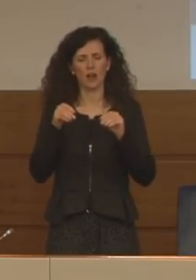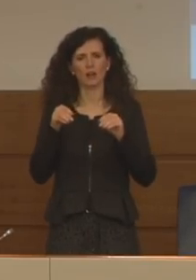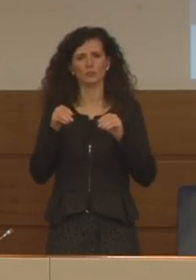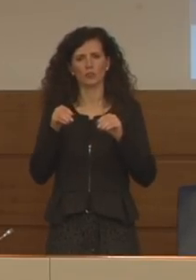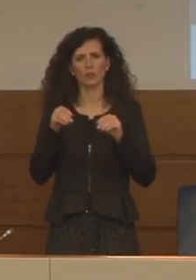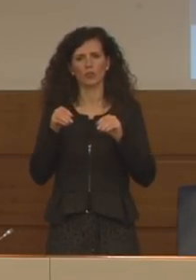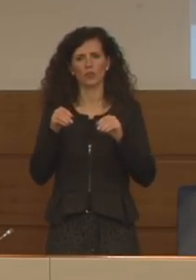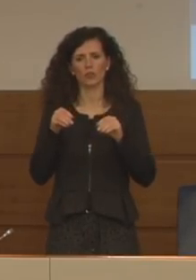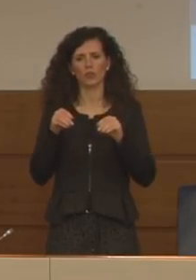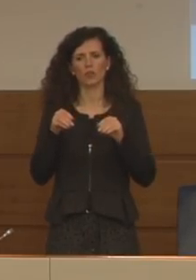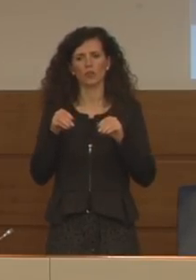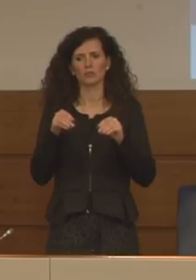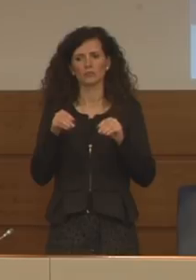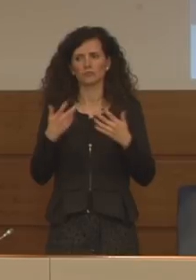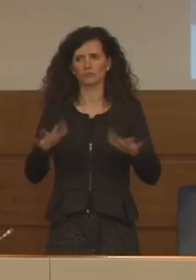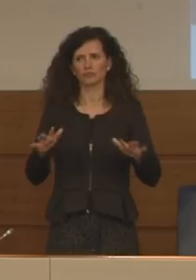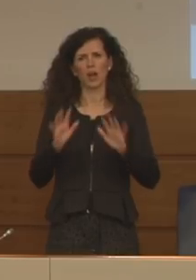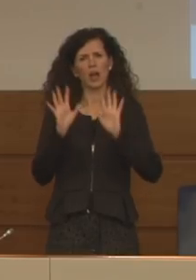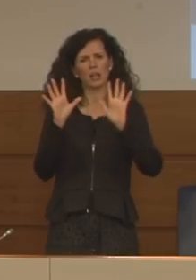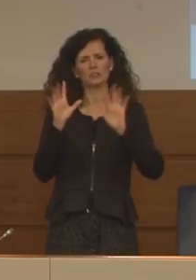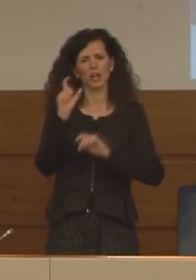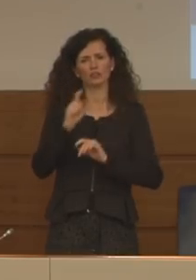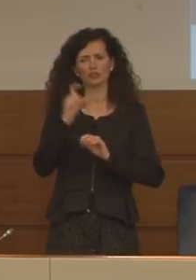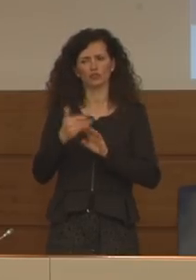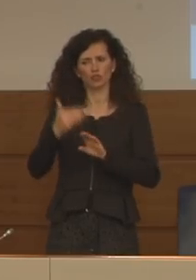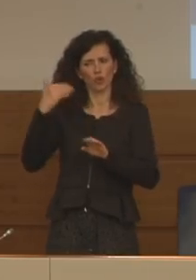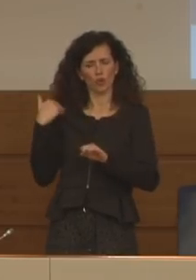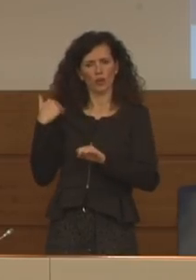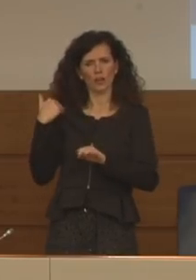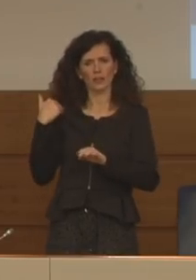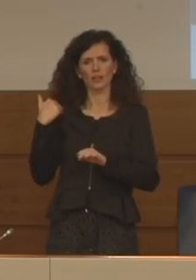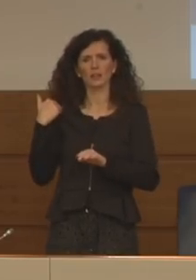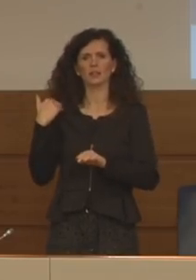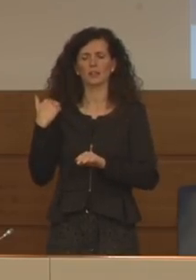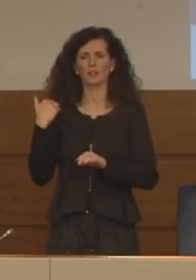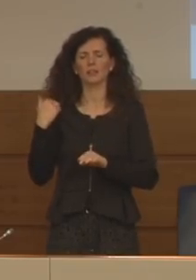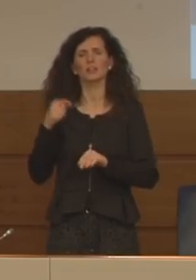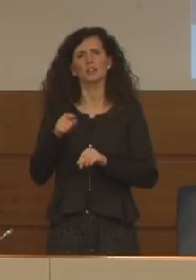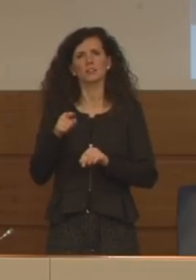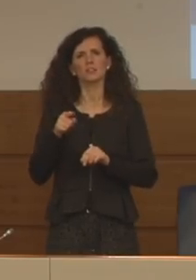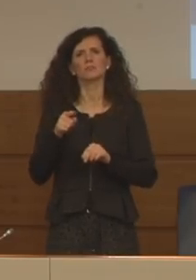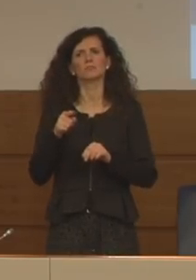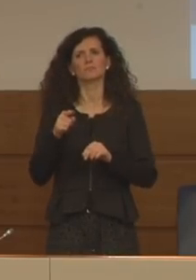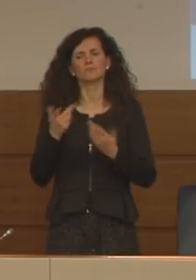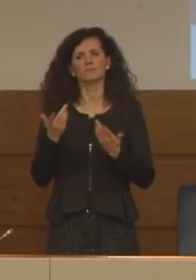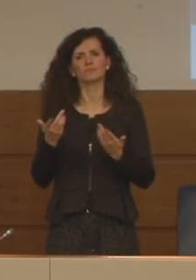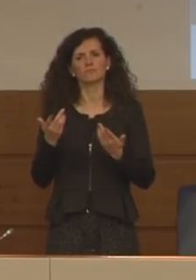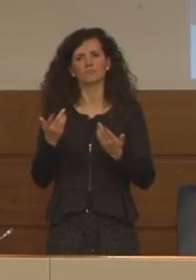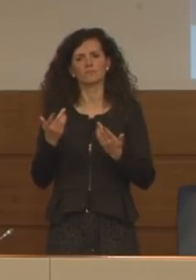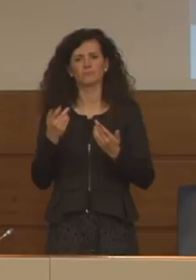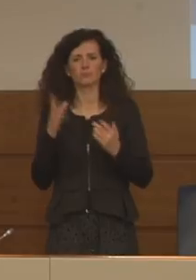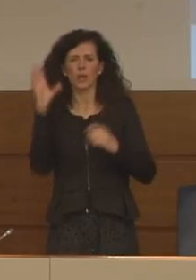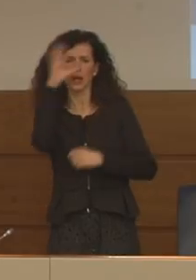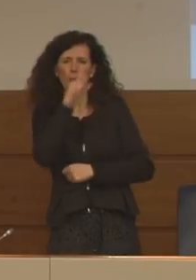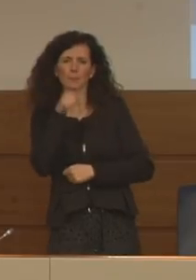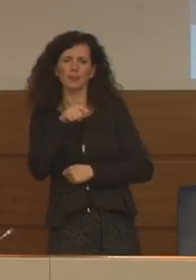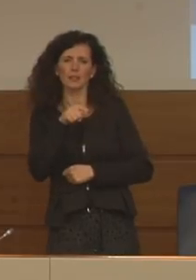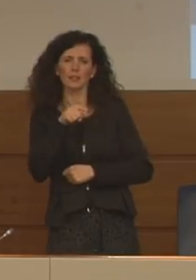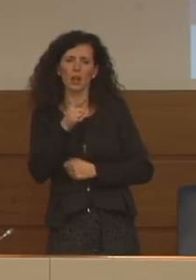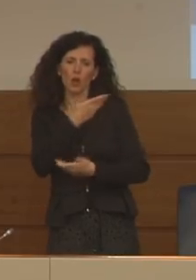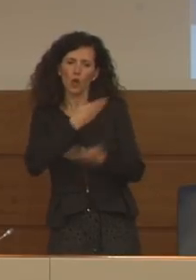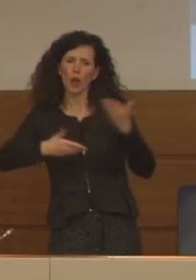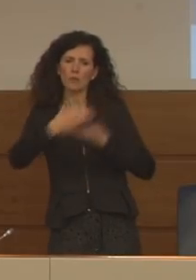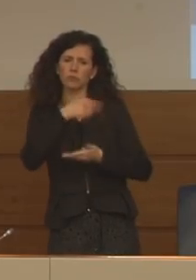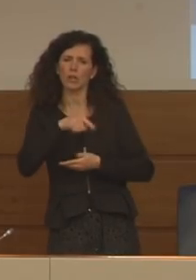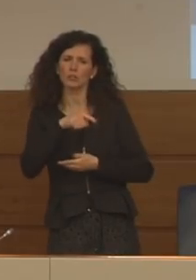qualche decina di giorni fa che in qualche modo ha cercato di comprendere quale fosse il ruolo di questa collaborazione